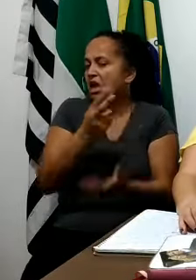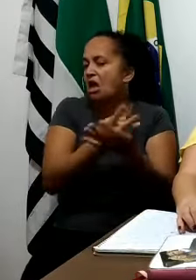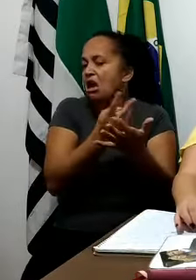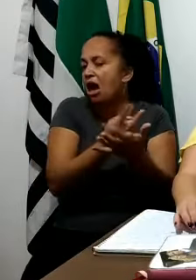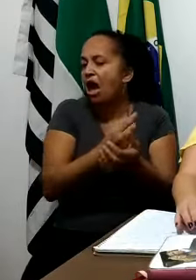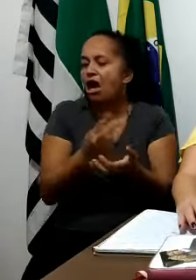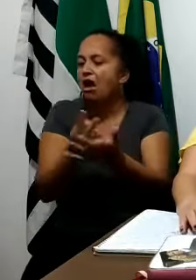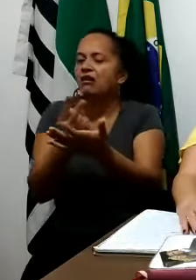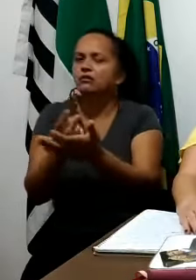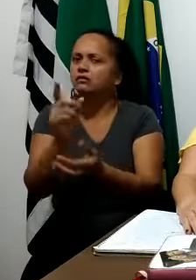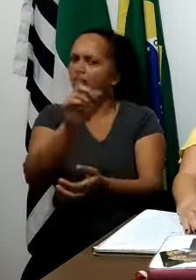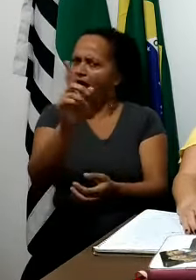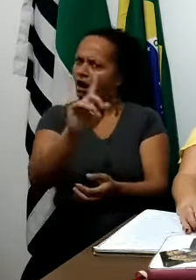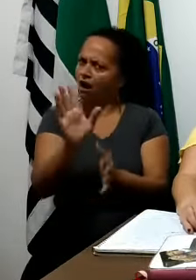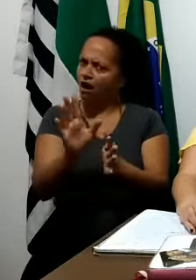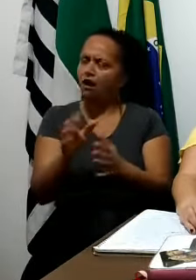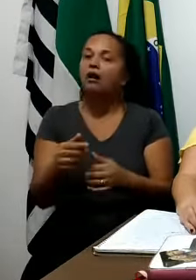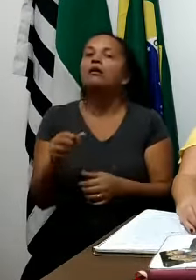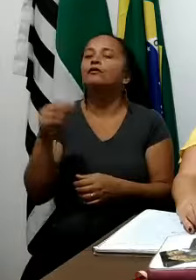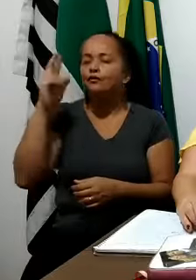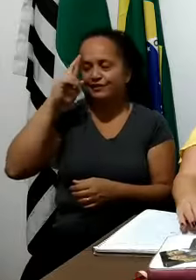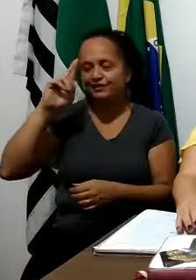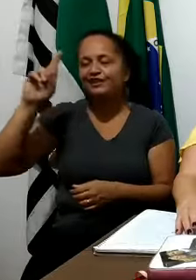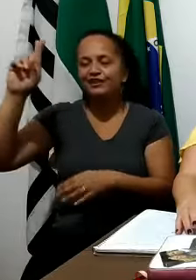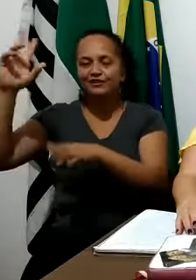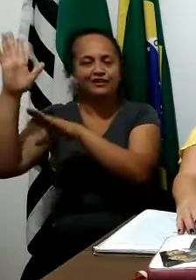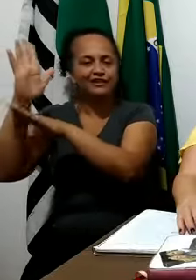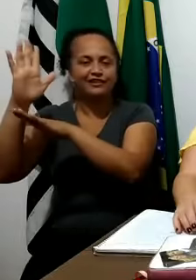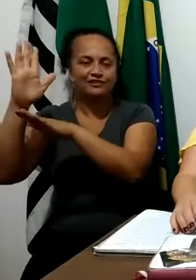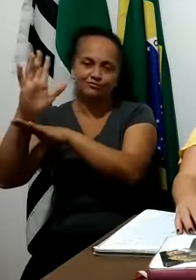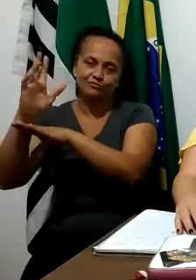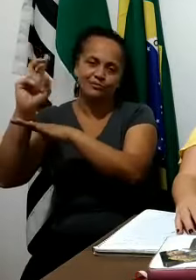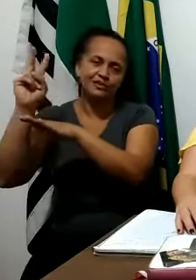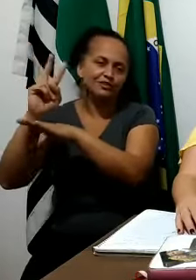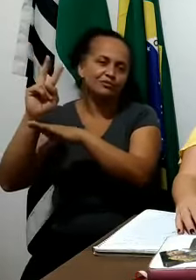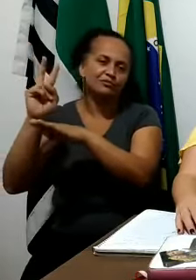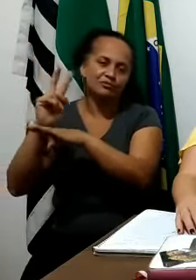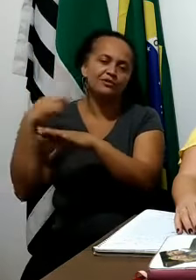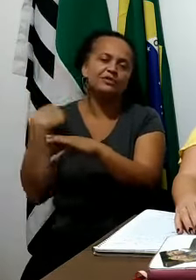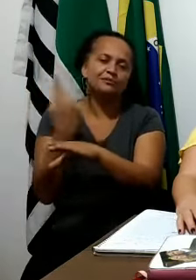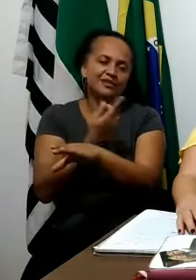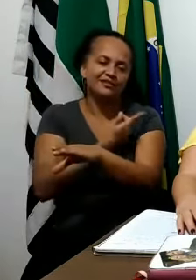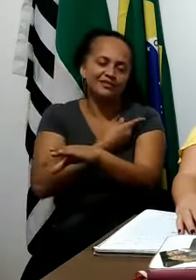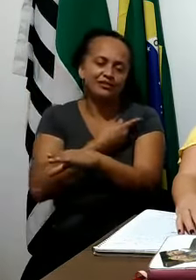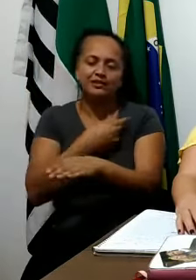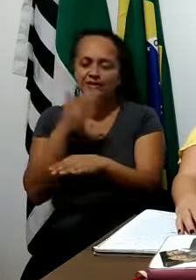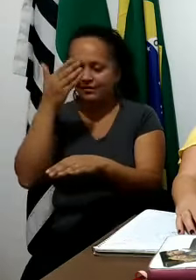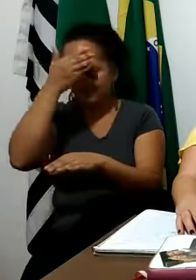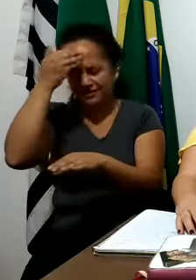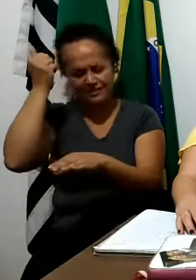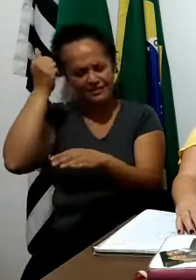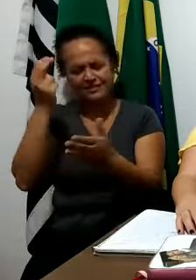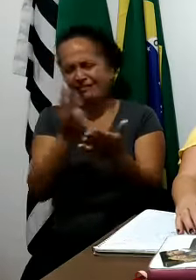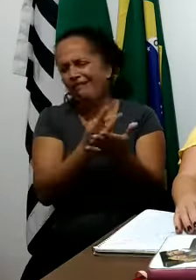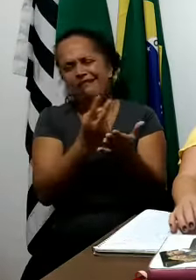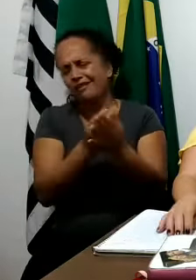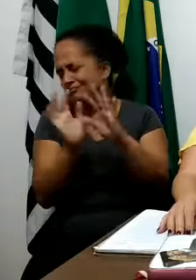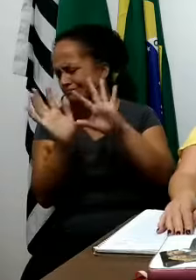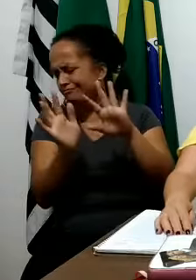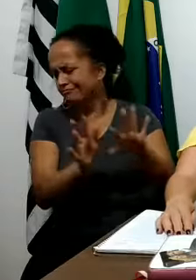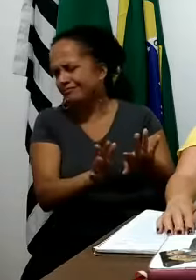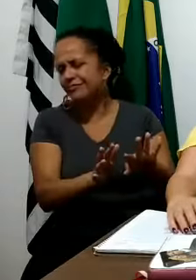para tirar todas essas barreiras, essas cegueiras da gente, a gente não consegue viver com ninguém, porque é muito difícil